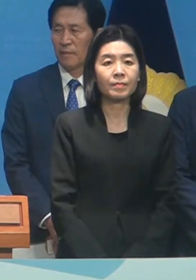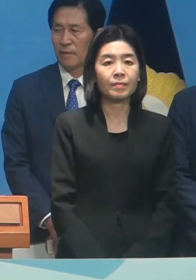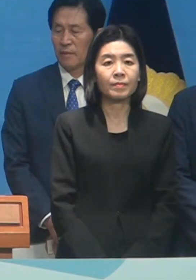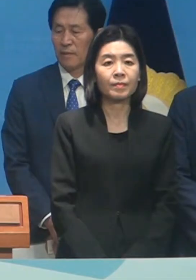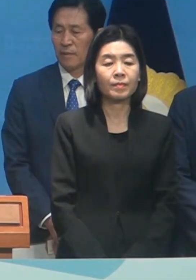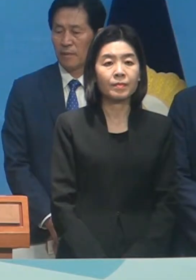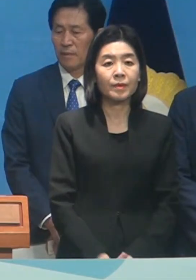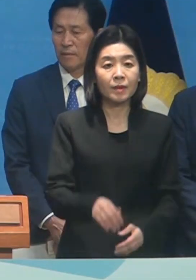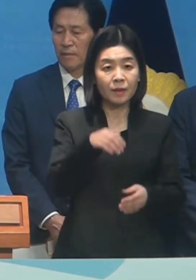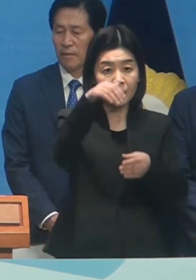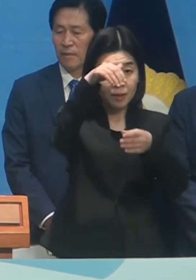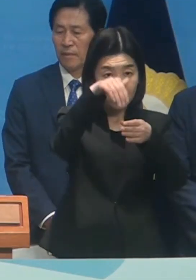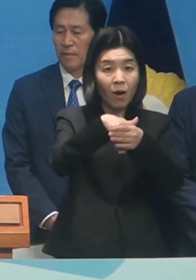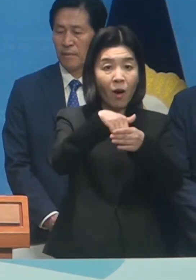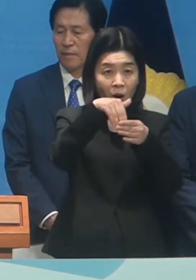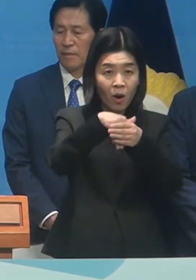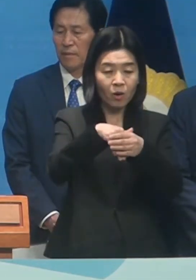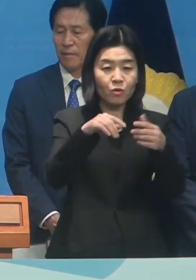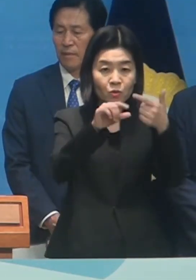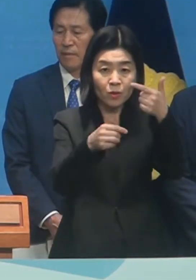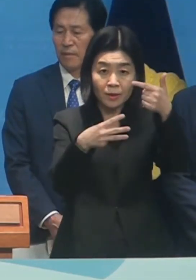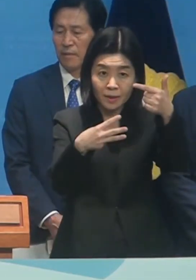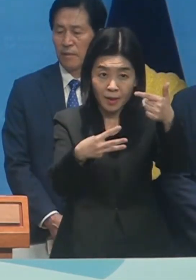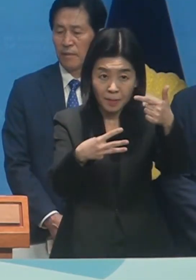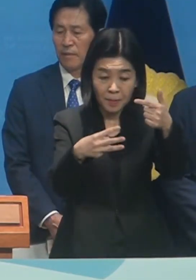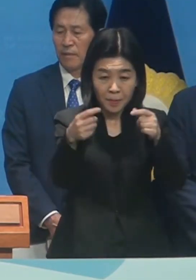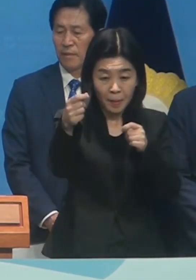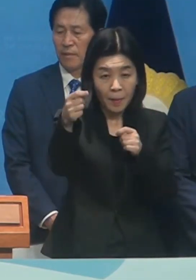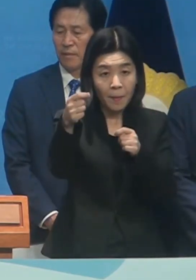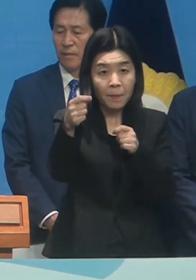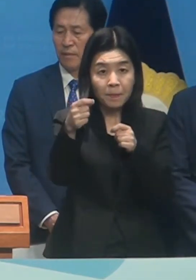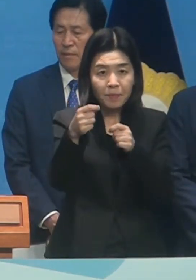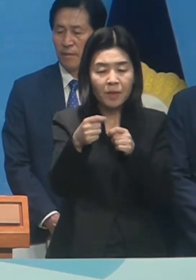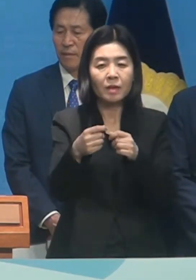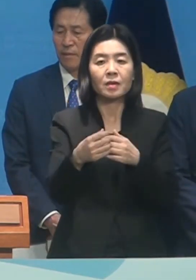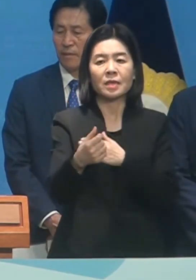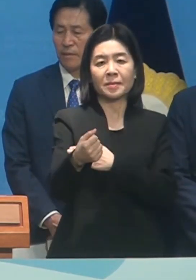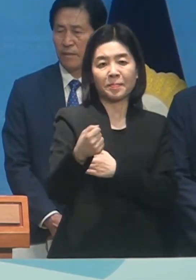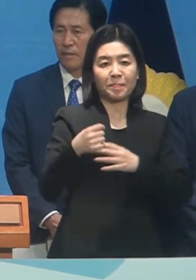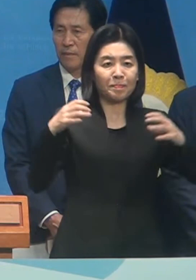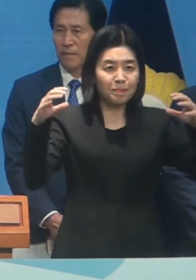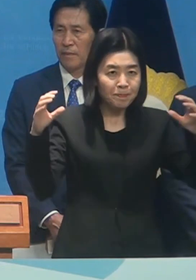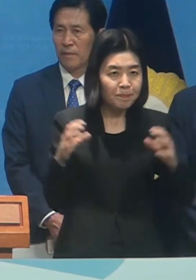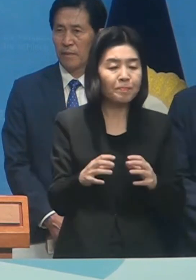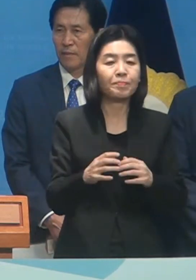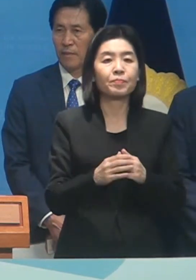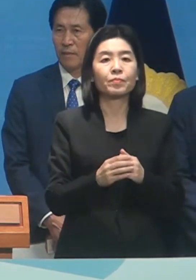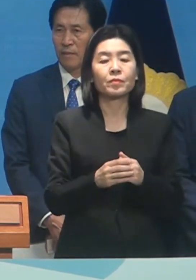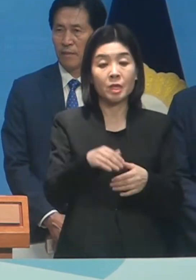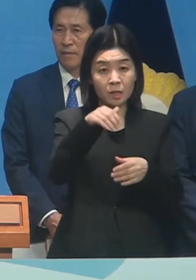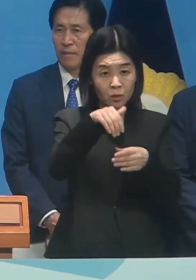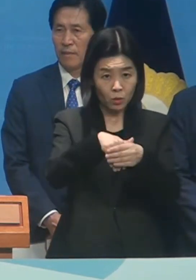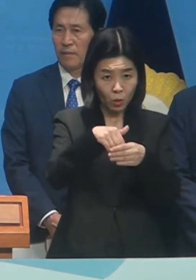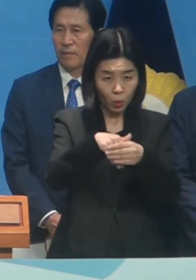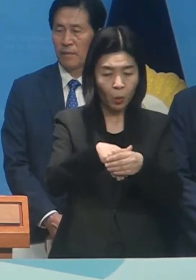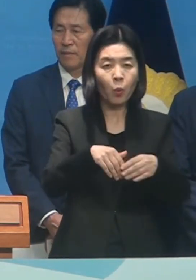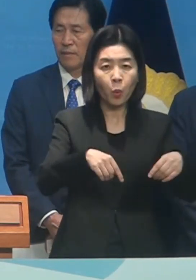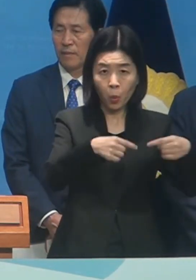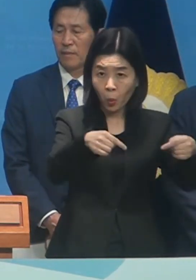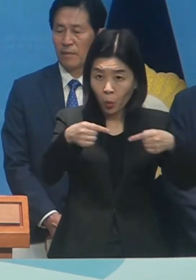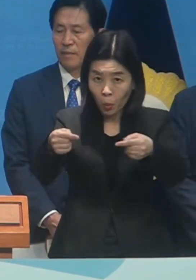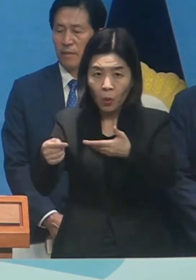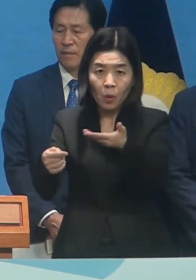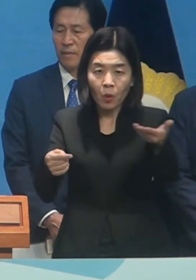이제 선거가 얼마 남지 않았습니다. 모두 힘을 합쳐서 선거에 참여하고